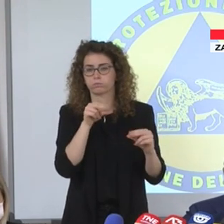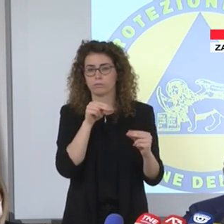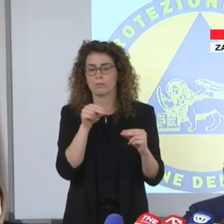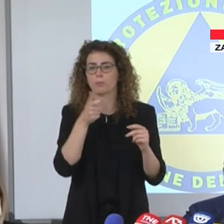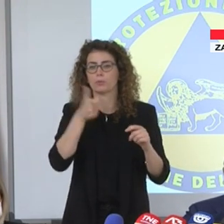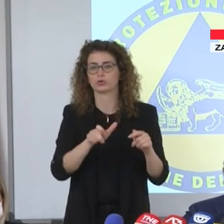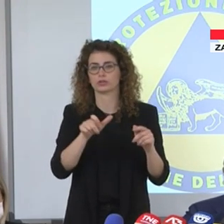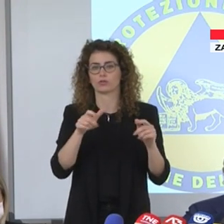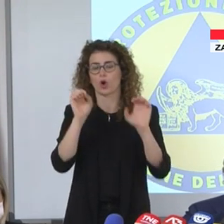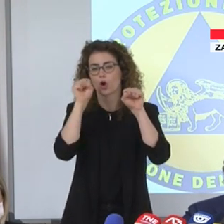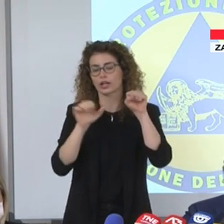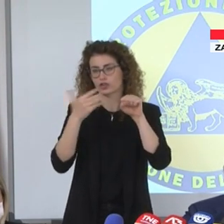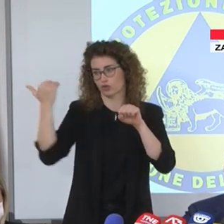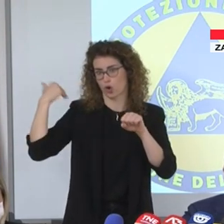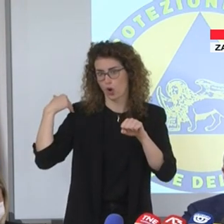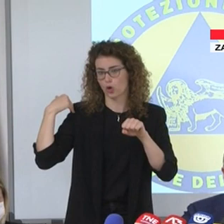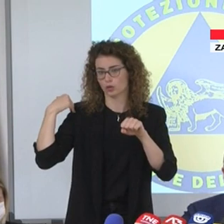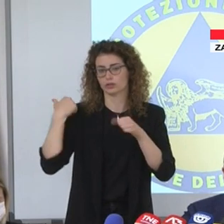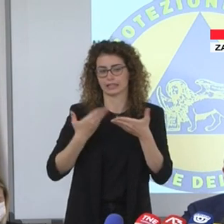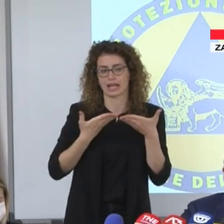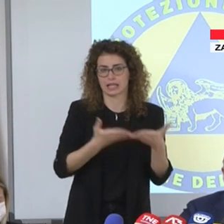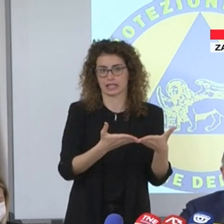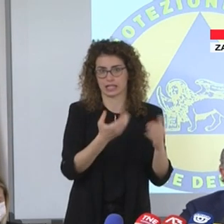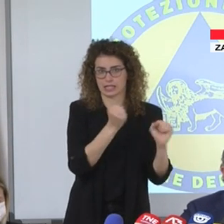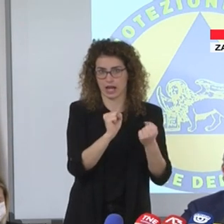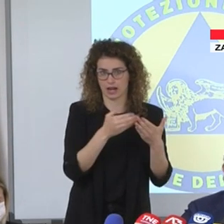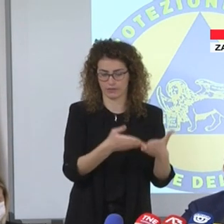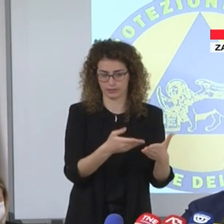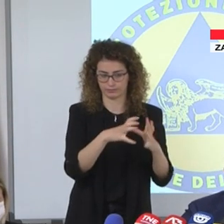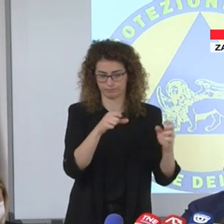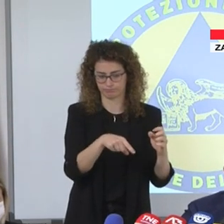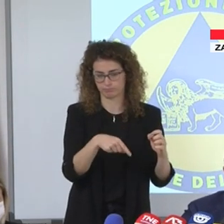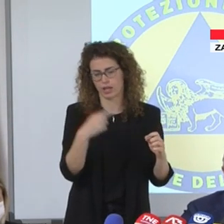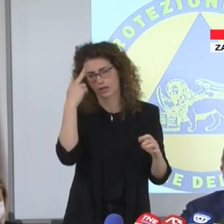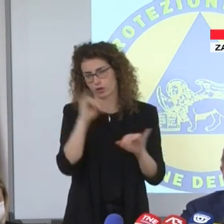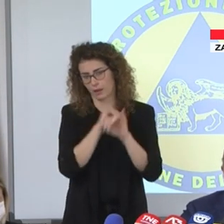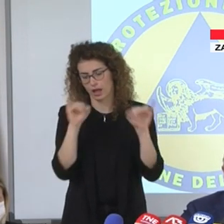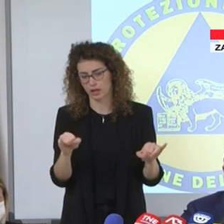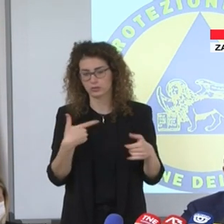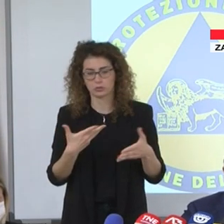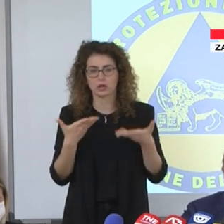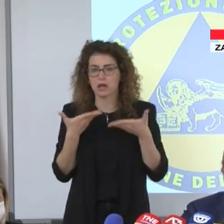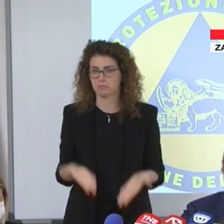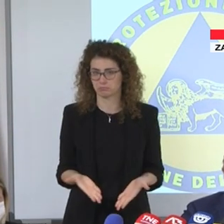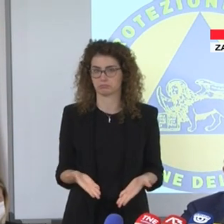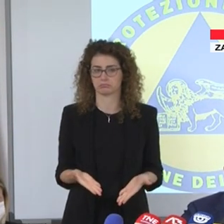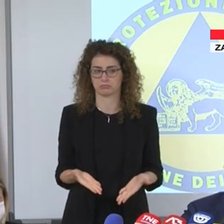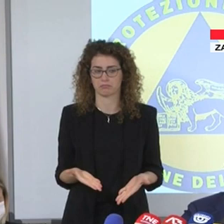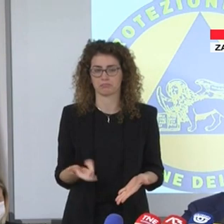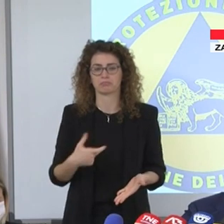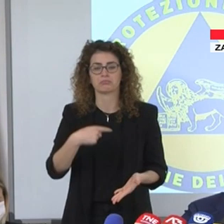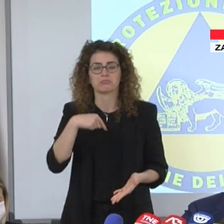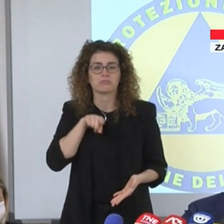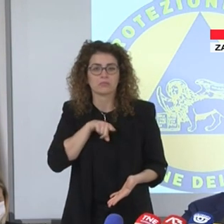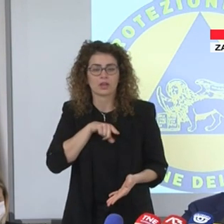passato per il salvataggio di questa azienda e questo non lo si ricorda mai. Siamo assolutamente a disposizione. Ho parlato io in più occasioni